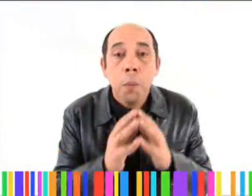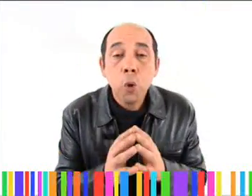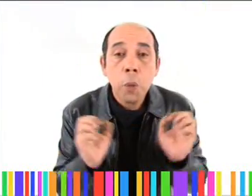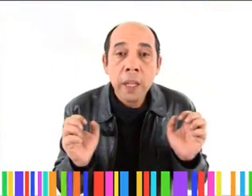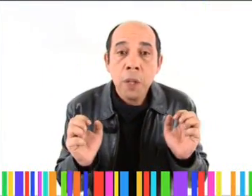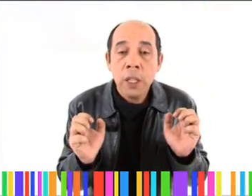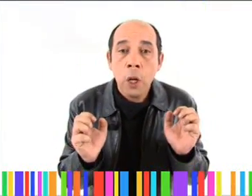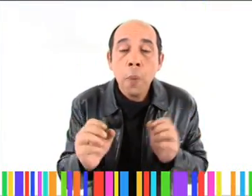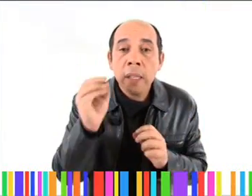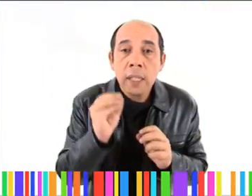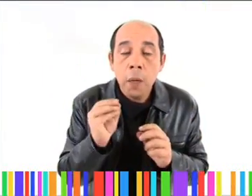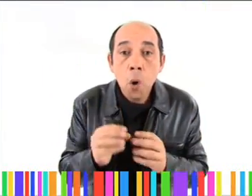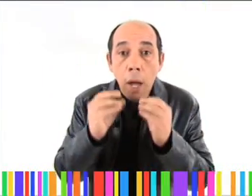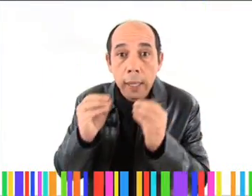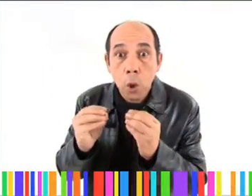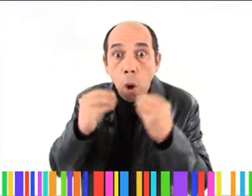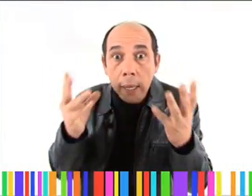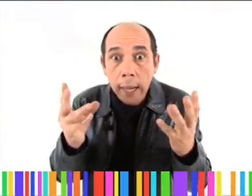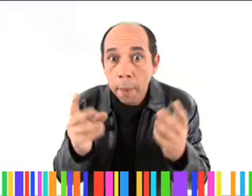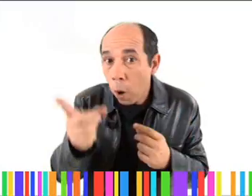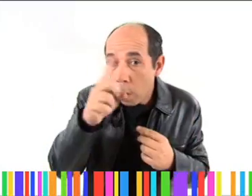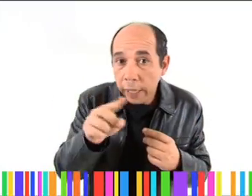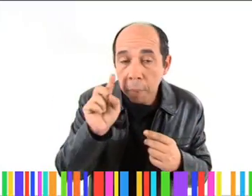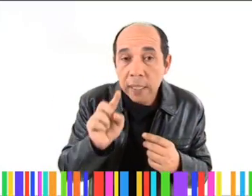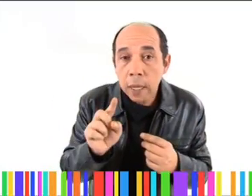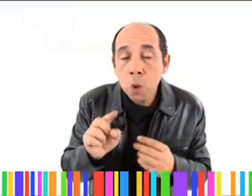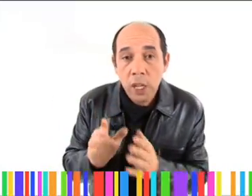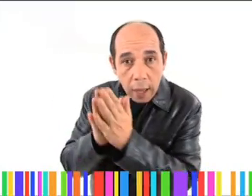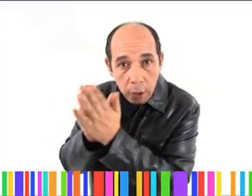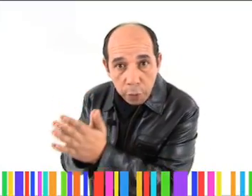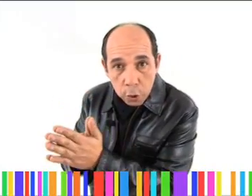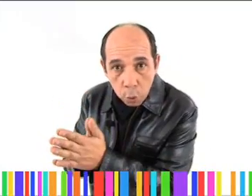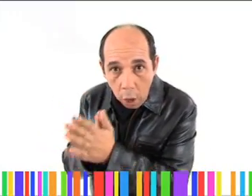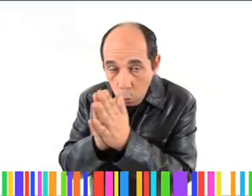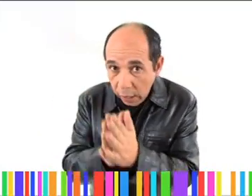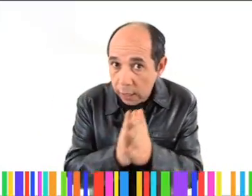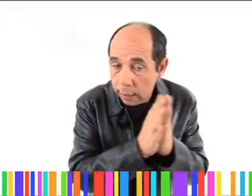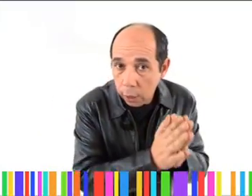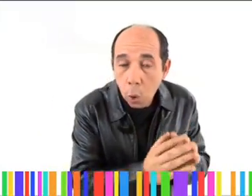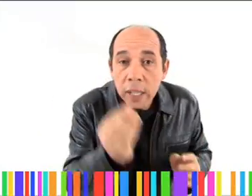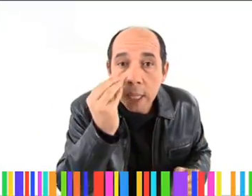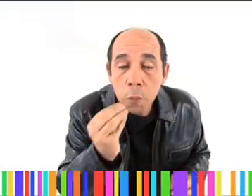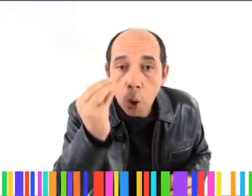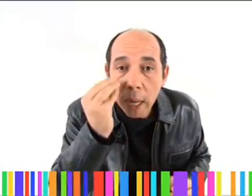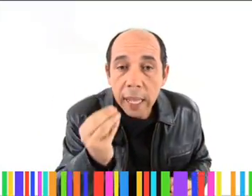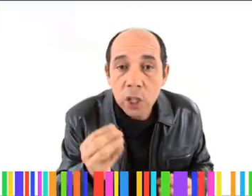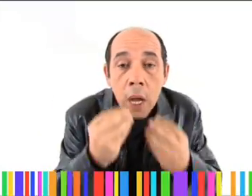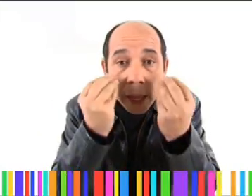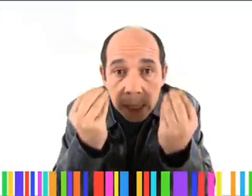موضوع البرنامج ديالنا اليوم غادي نتكلموا على الضوء على الكهرباء، ولكن ما غنتكلموش على الفاكتوره والاقتصاد ديال الضوء، غنتكلموا على واحد الحاجه